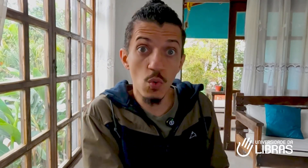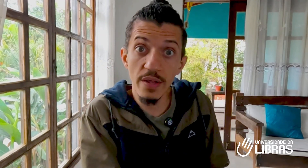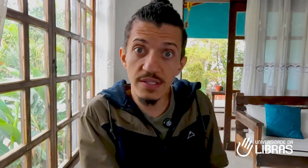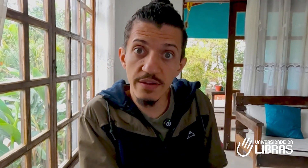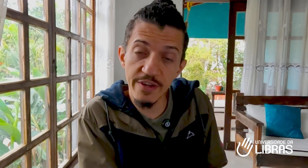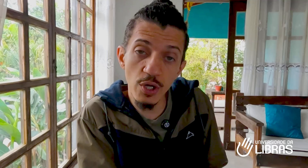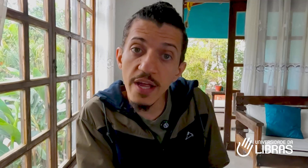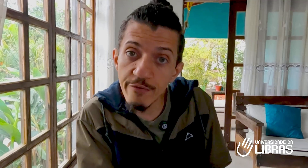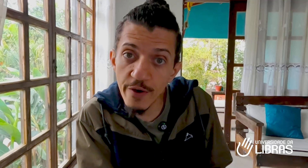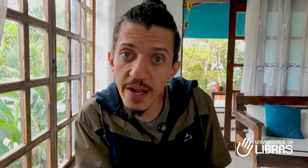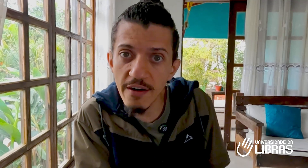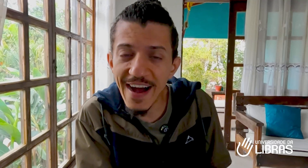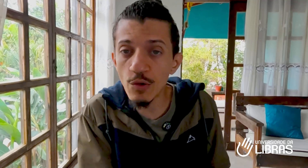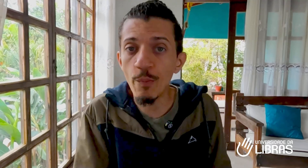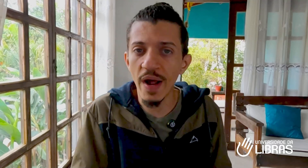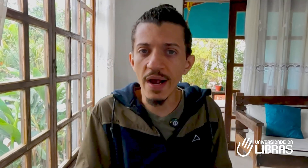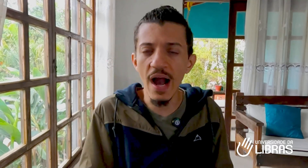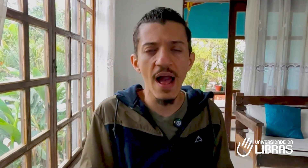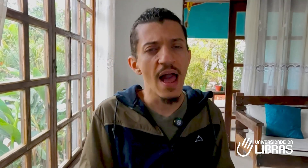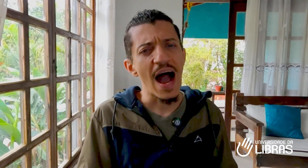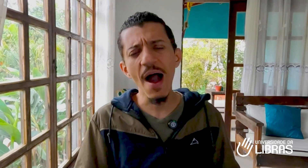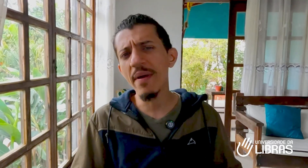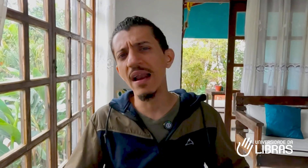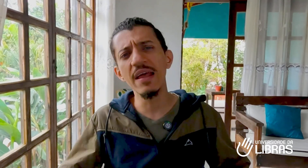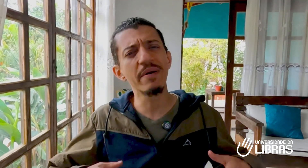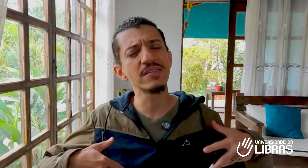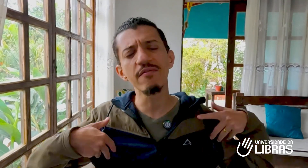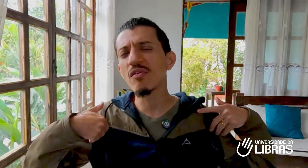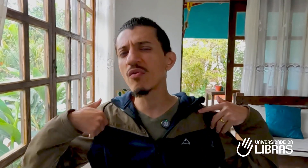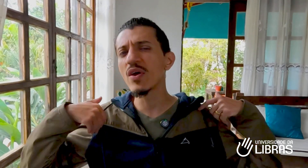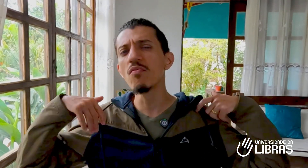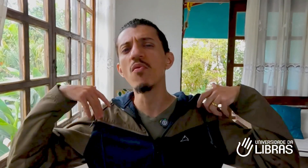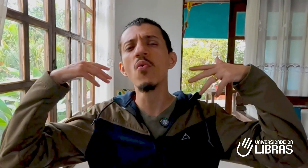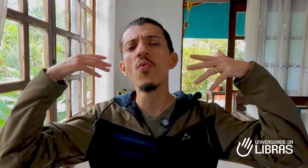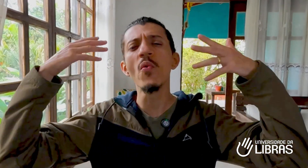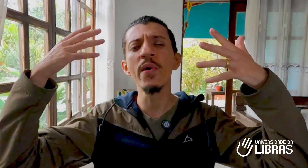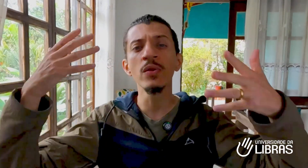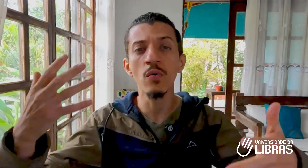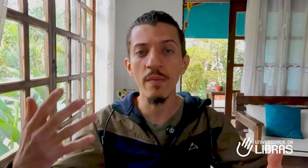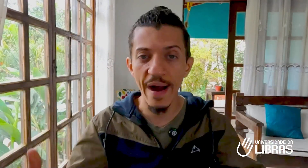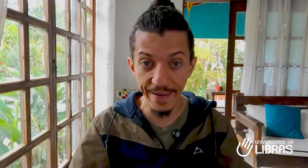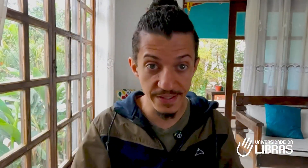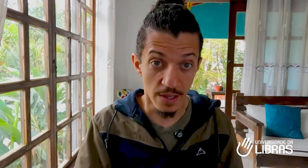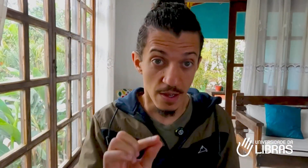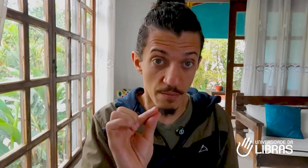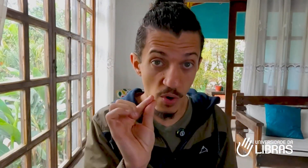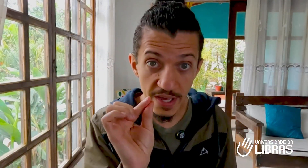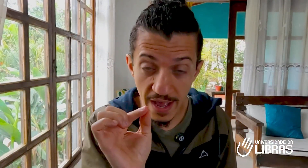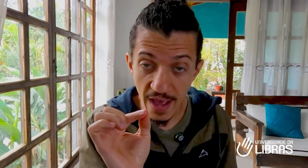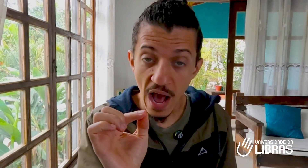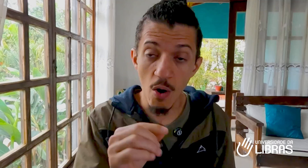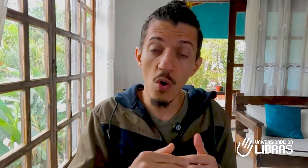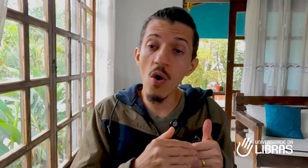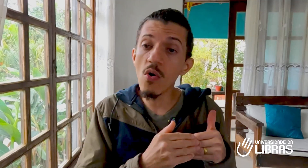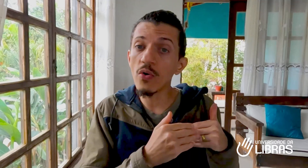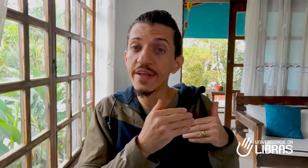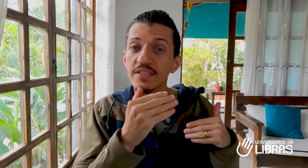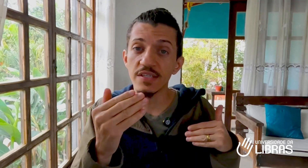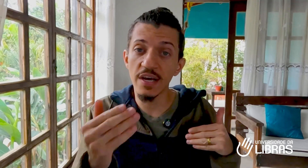esse vídeo ali foi gravado para cá, a minha Libras evoluiu muito mais. Porque ao longo desses anos